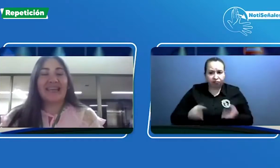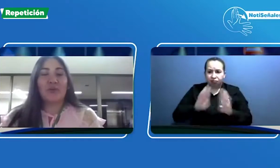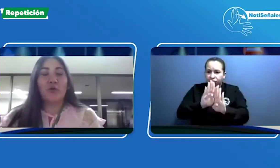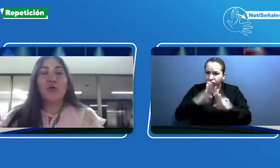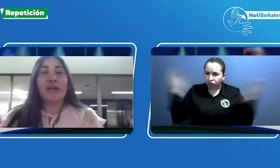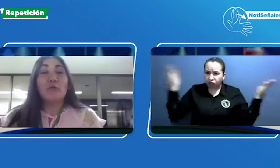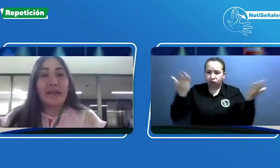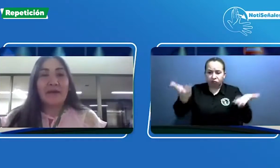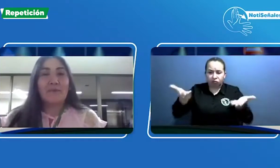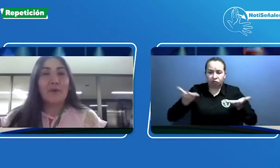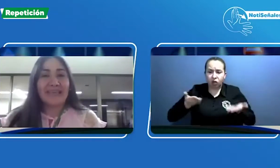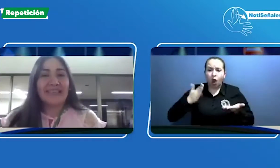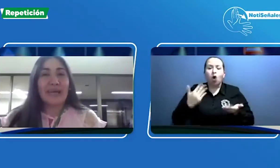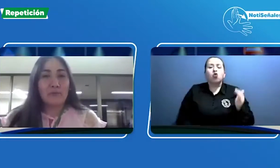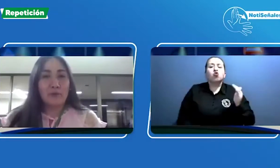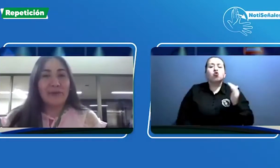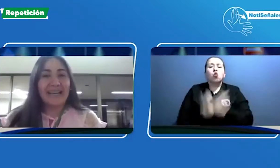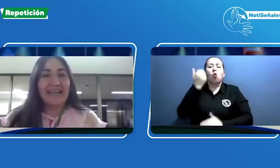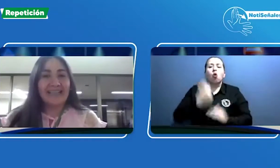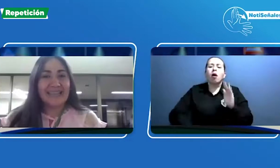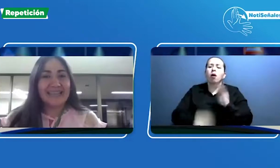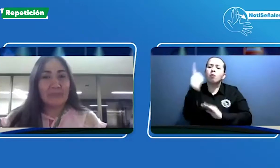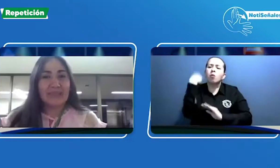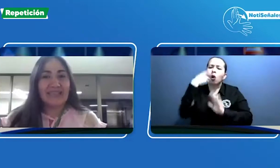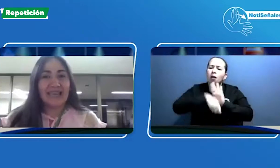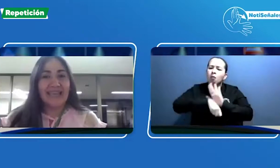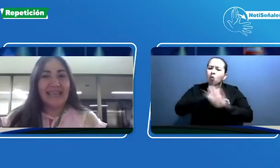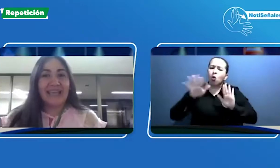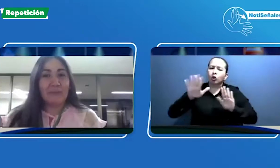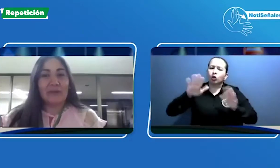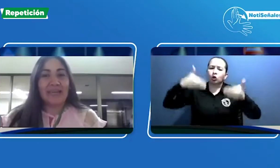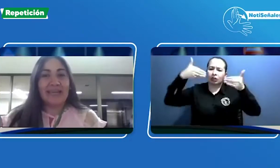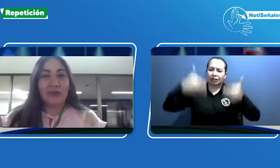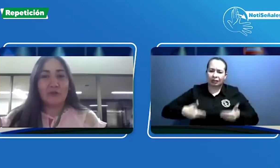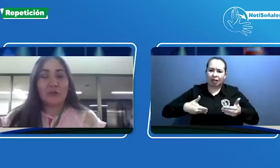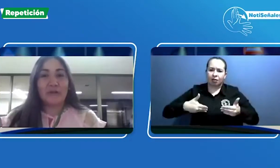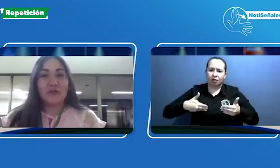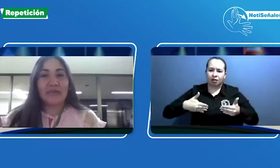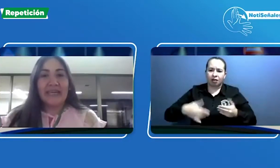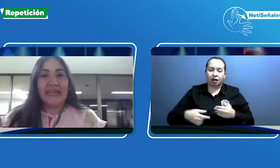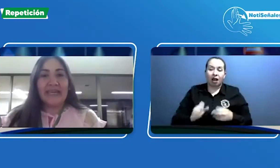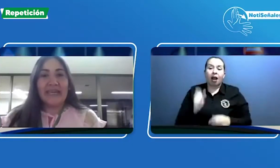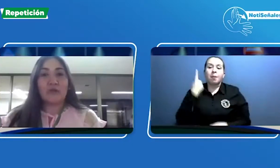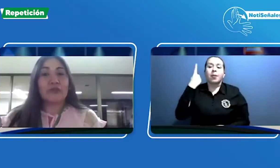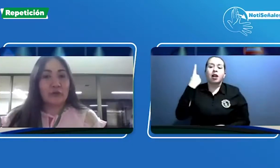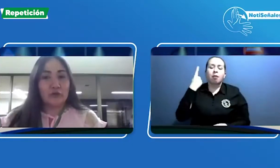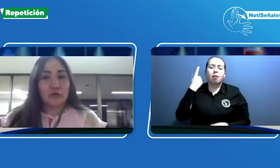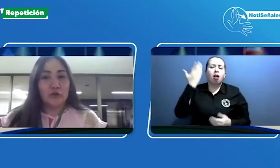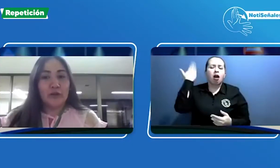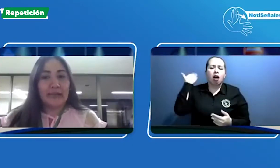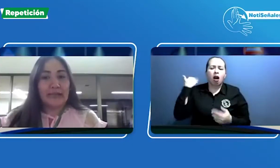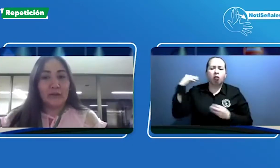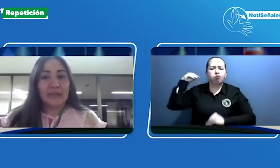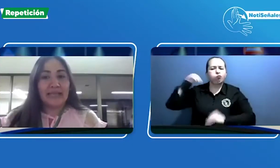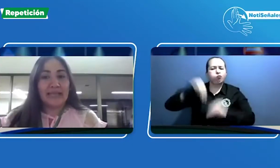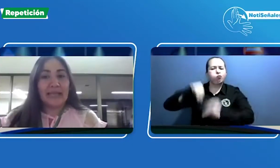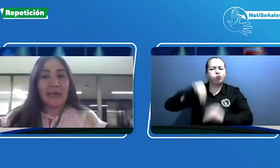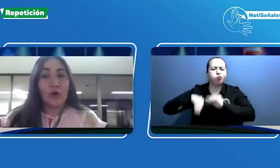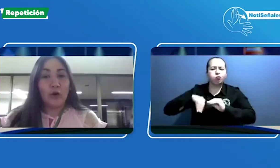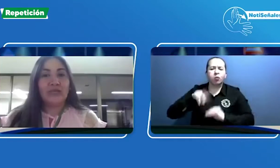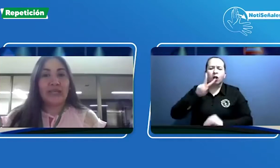estrenando una nueva política pública de discapacidad la primera la construimos o se construyó en el